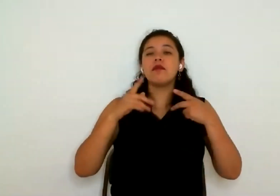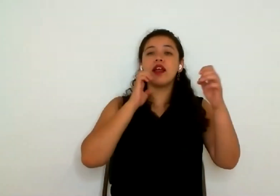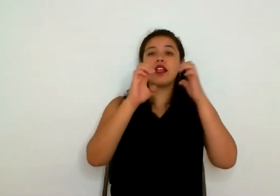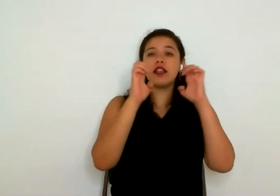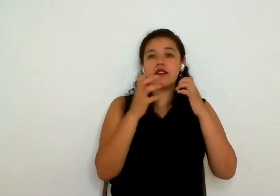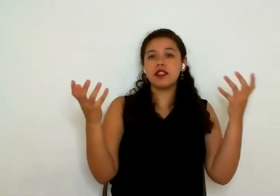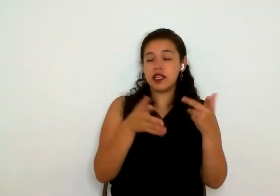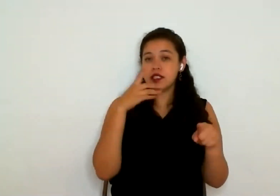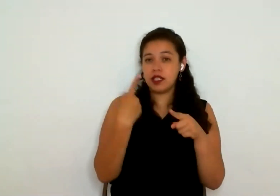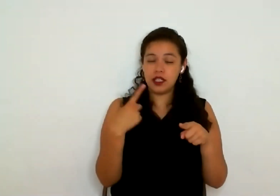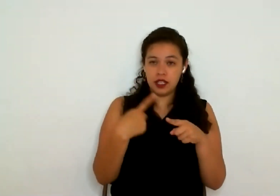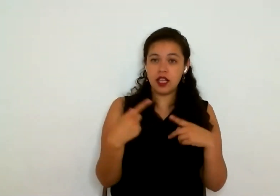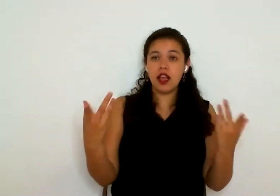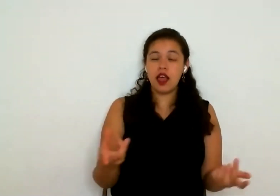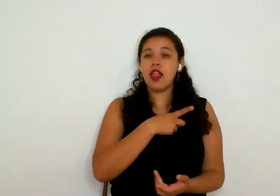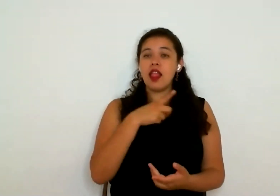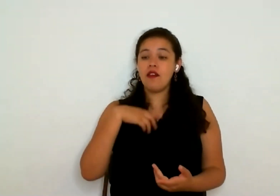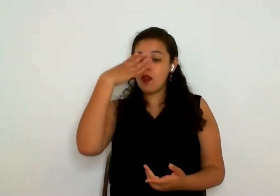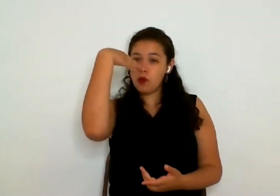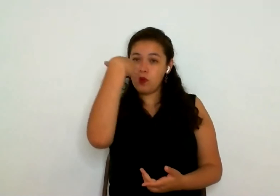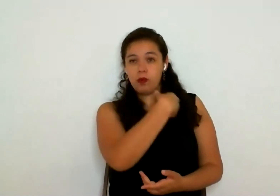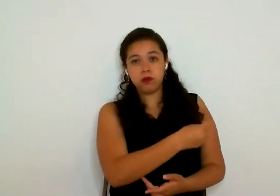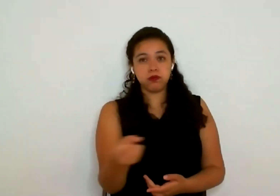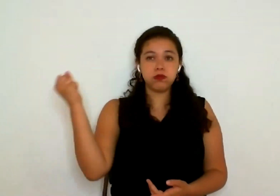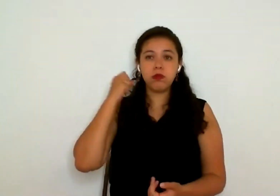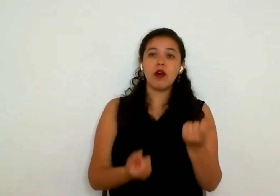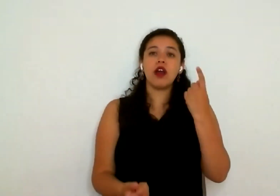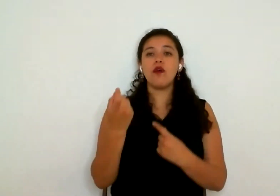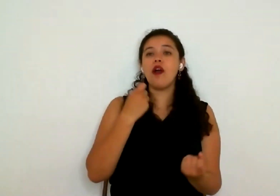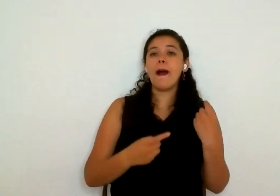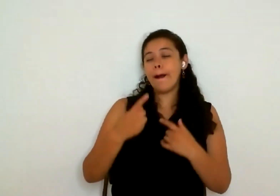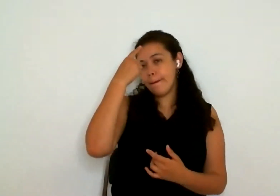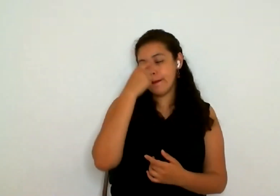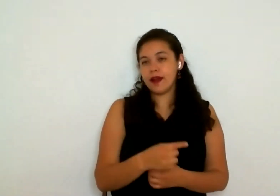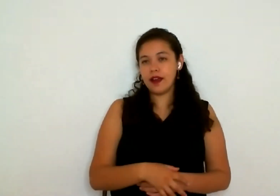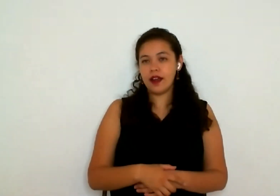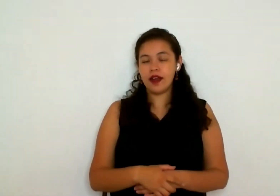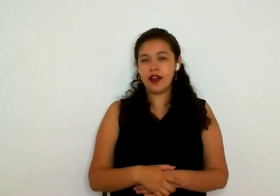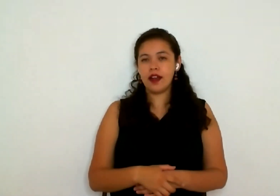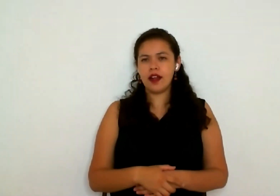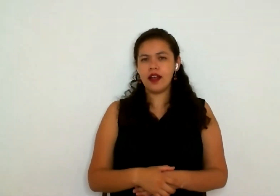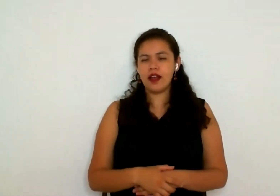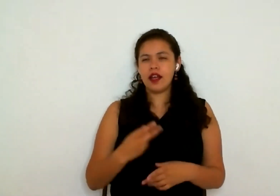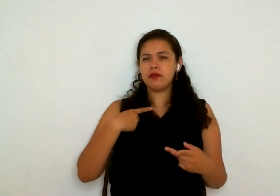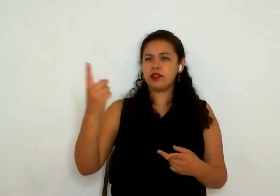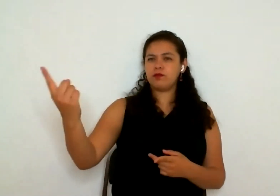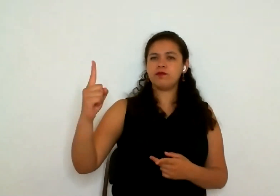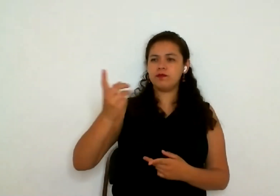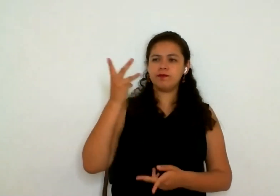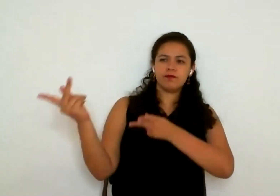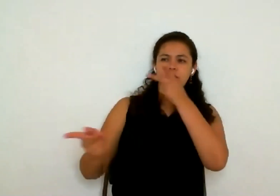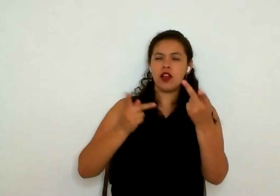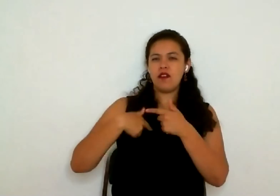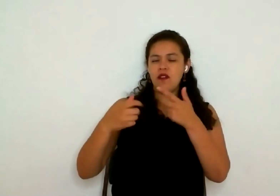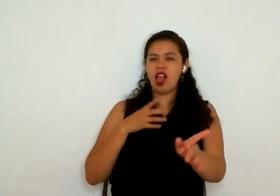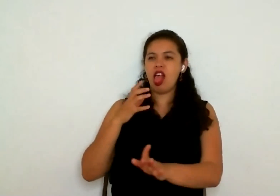porque necesita tener ciertas habilidades para poder cuestionar al sujeto verdad sin violentarlo porque